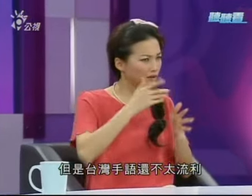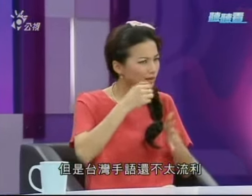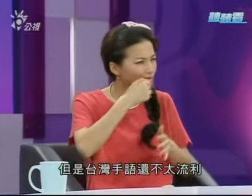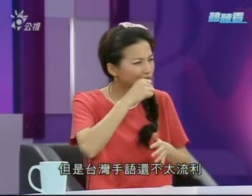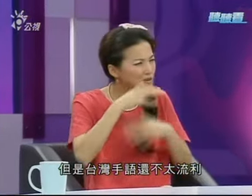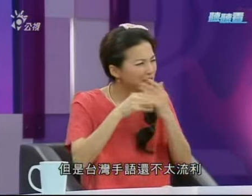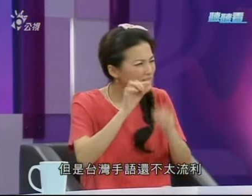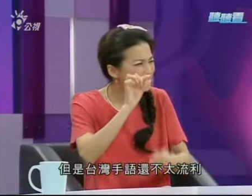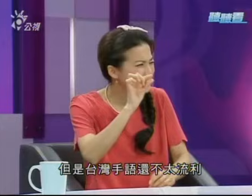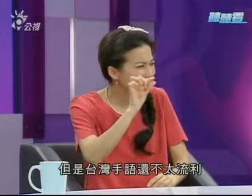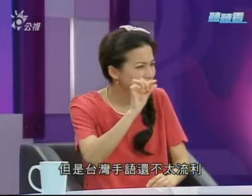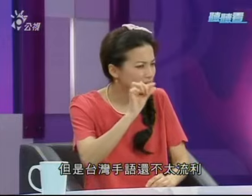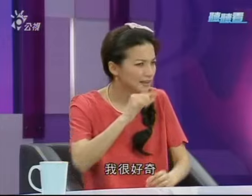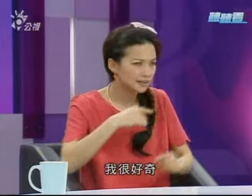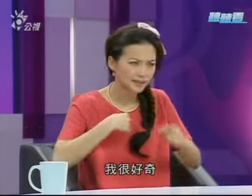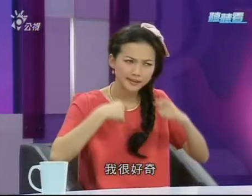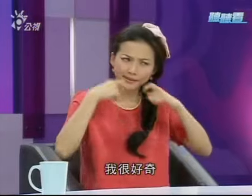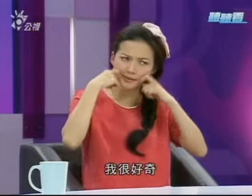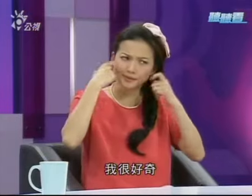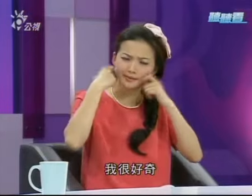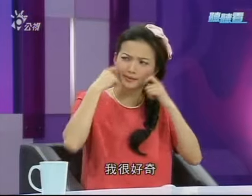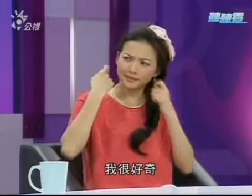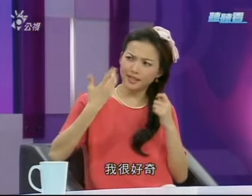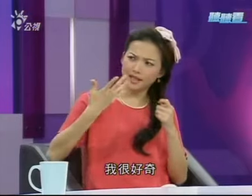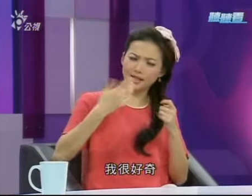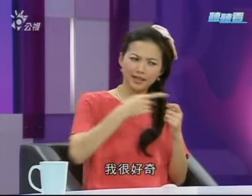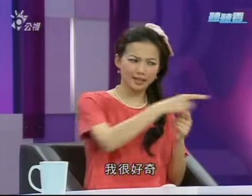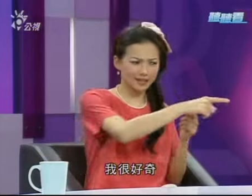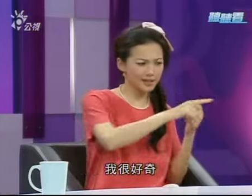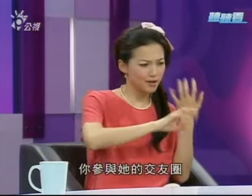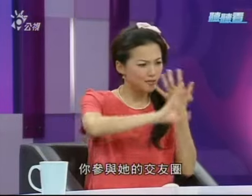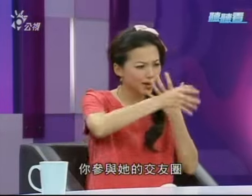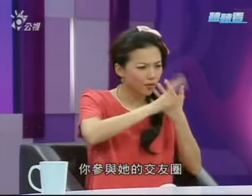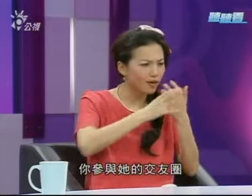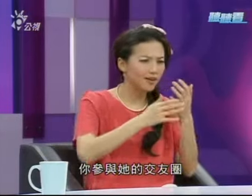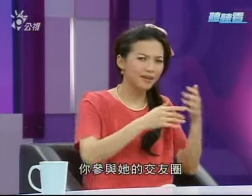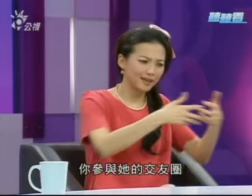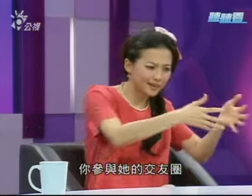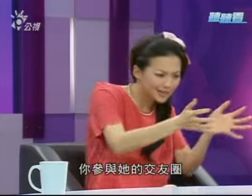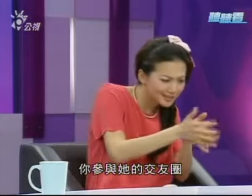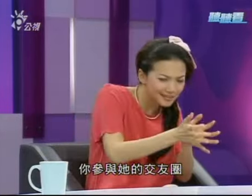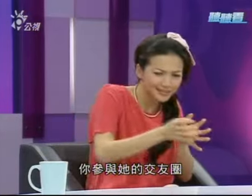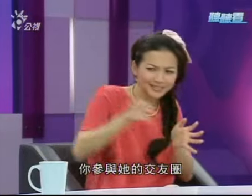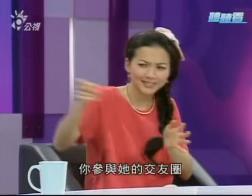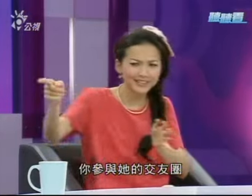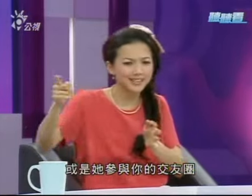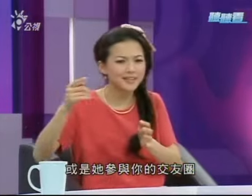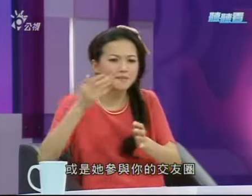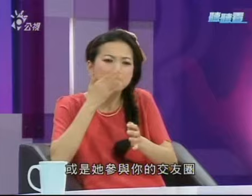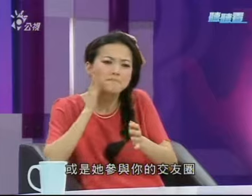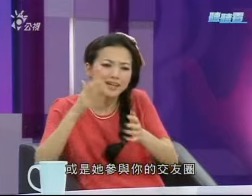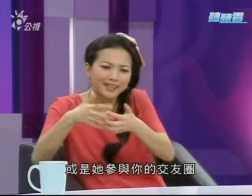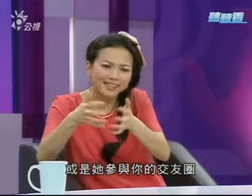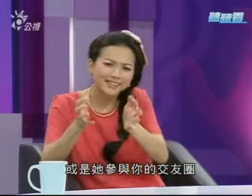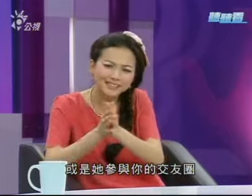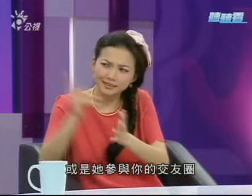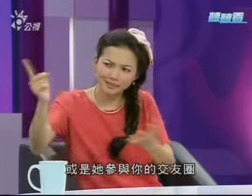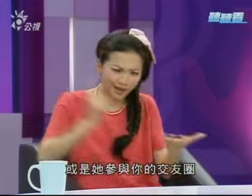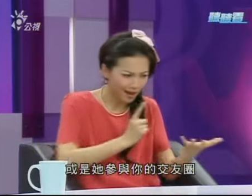还不太流利我很好奇你参与她的交友圈或是她参与你的交友圈